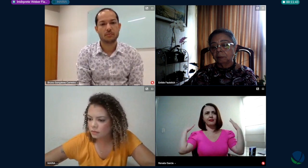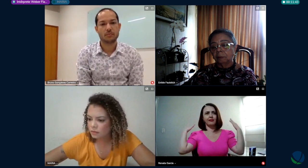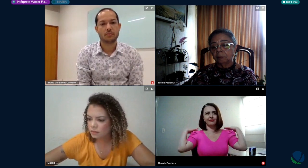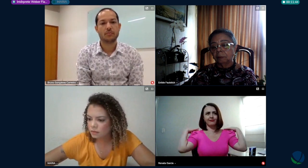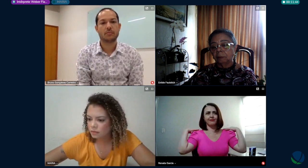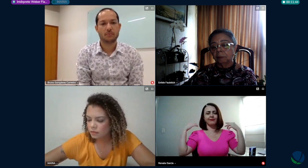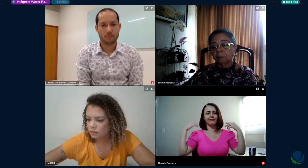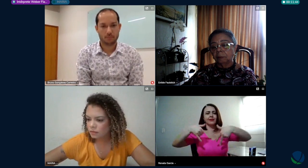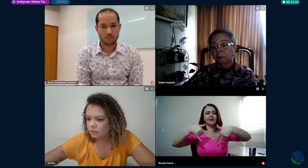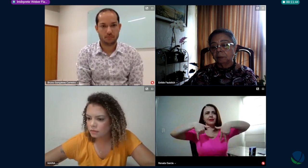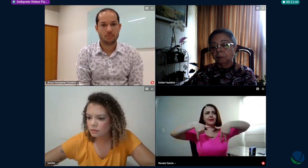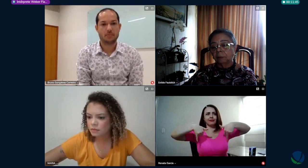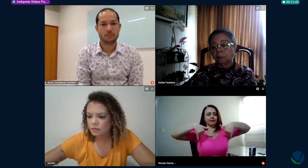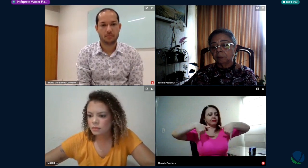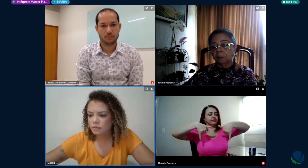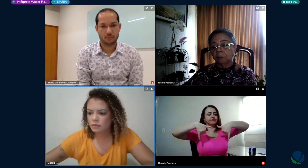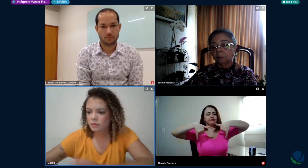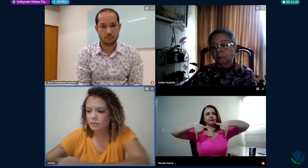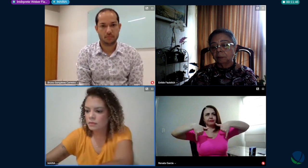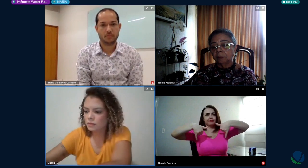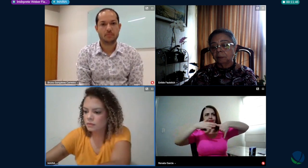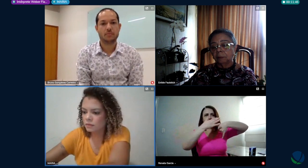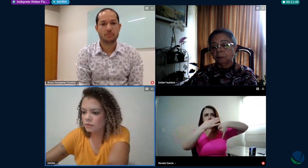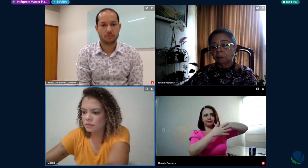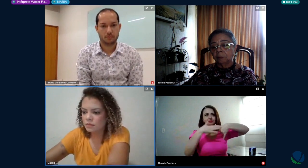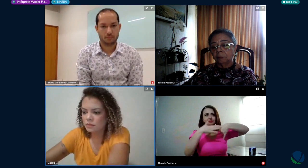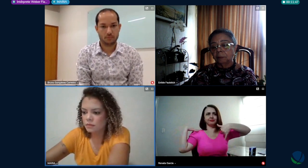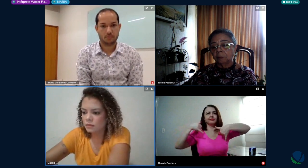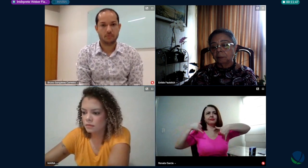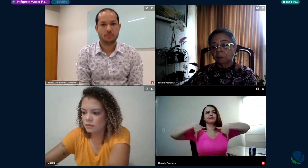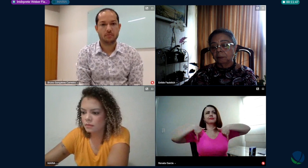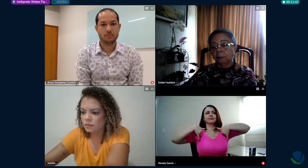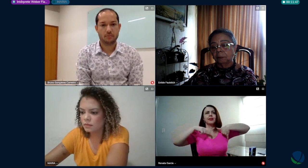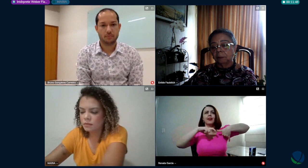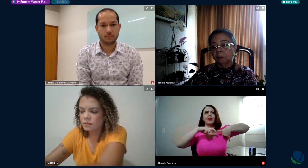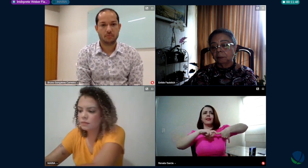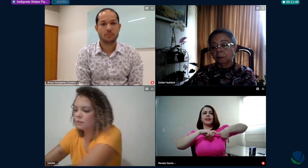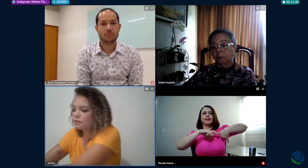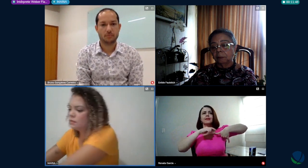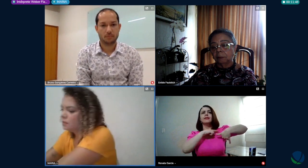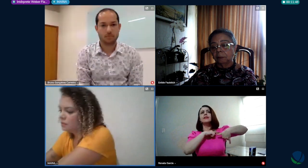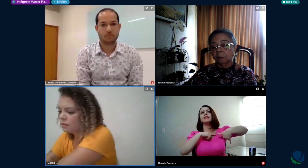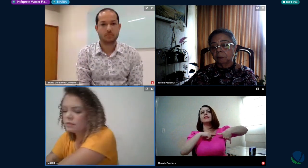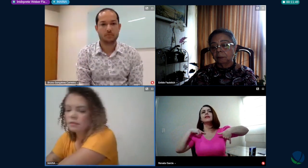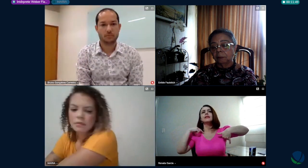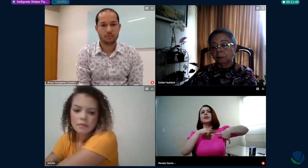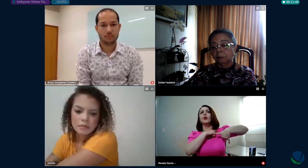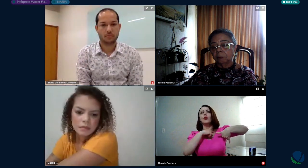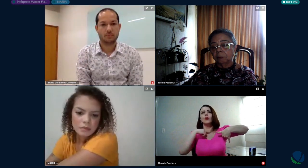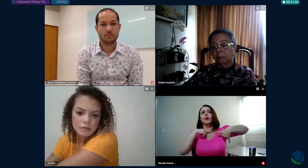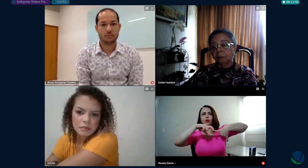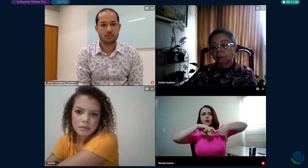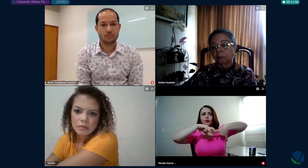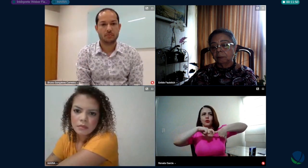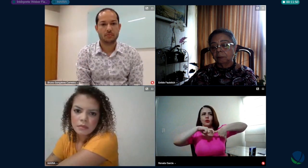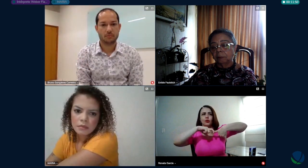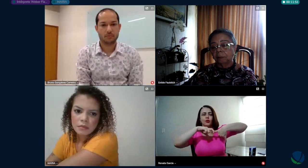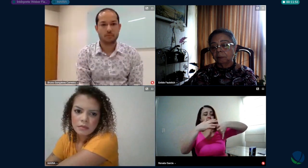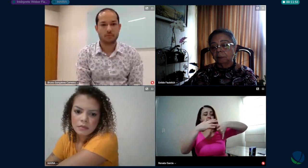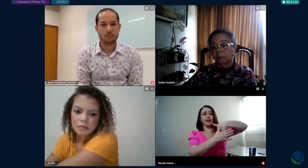por exemplo, temos a escápula, que é essa região aqui. Teria esse sinal aqui, por exemplo.